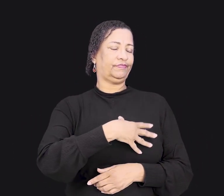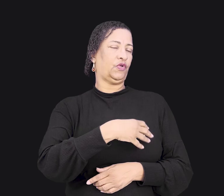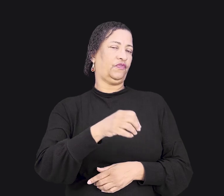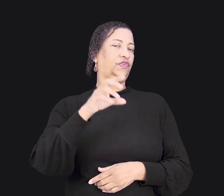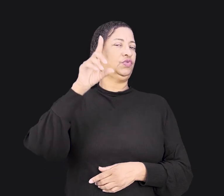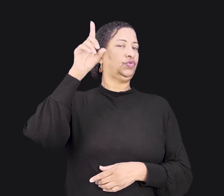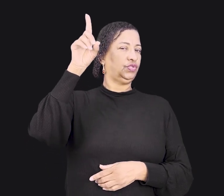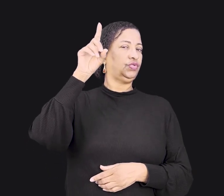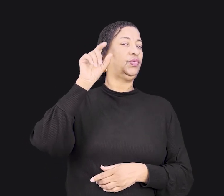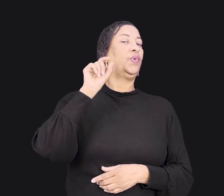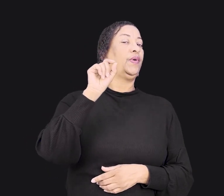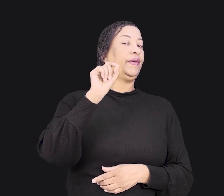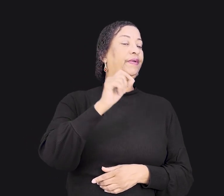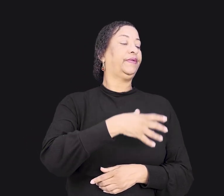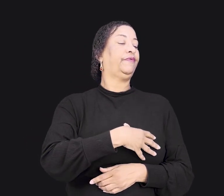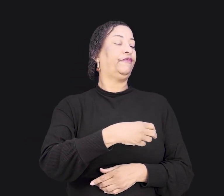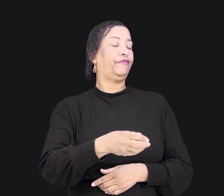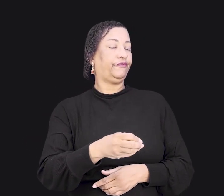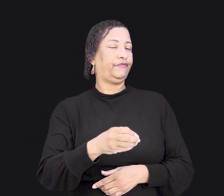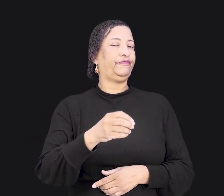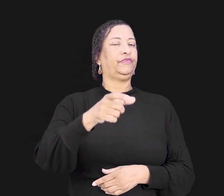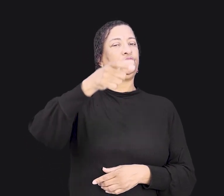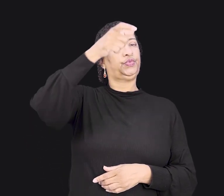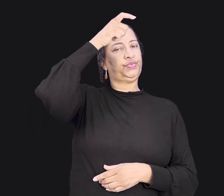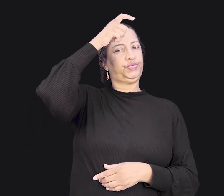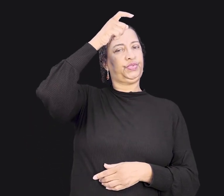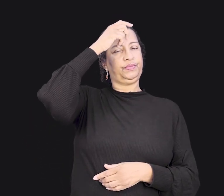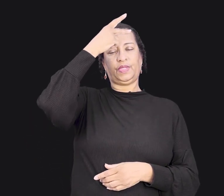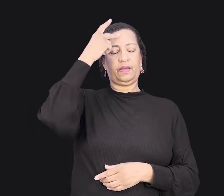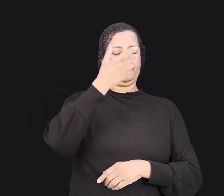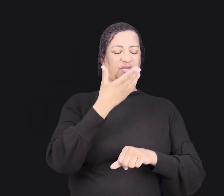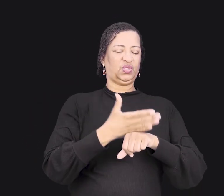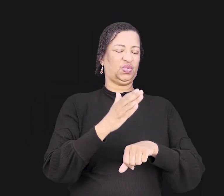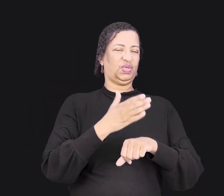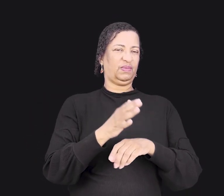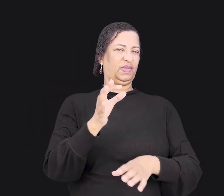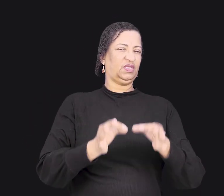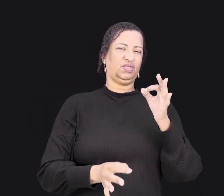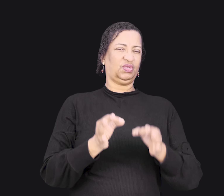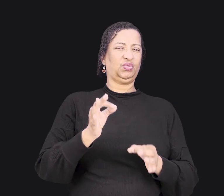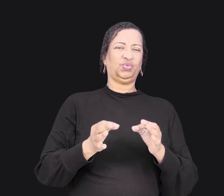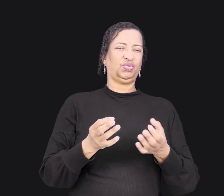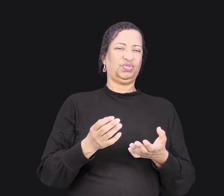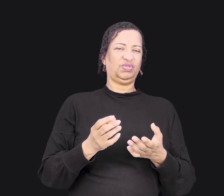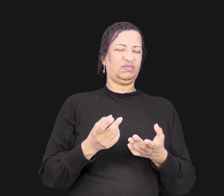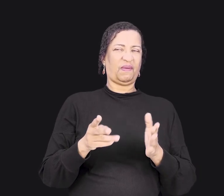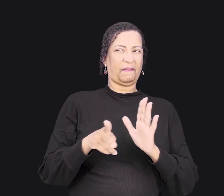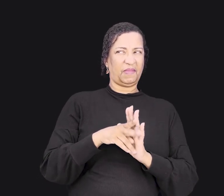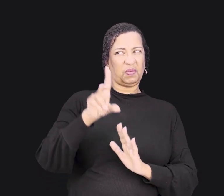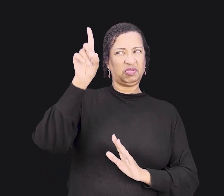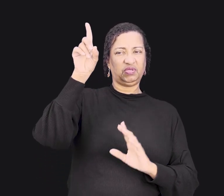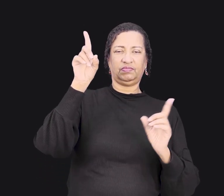e quem são os filhos do diabo. Quem não pratica a justiça não procede de Deus, tampouco quem não ama seu